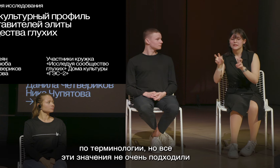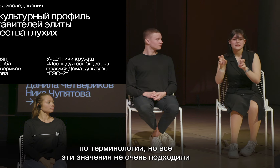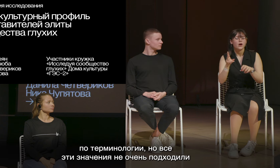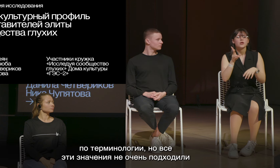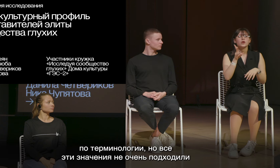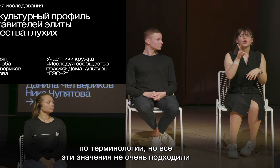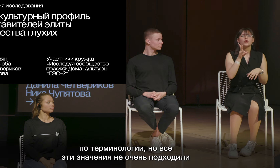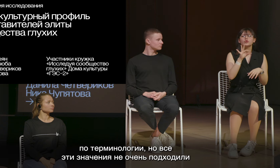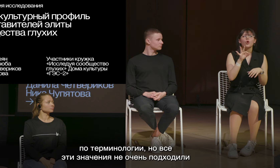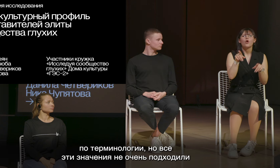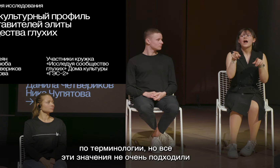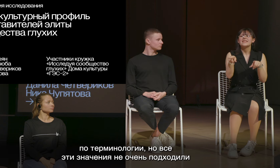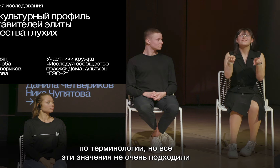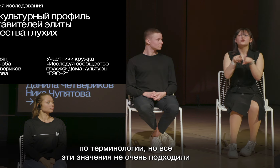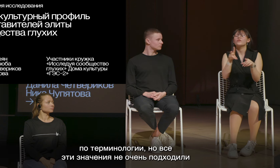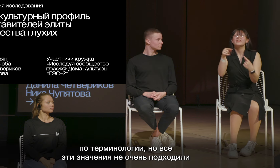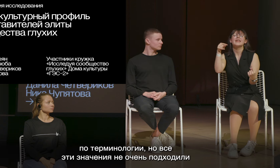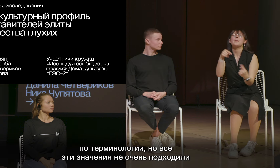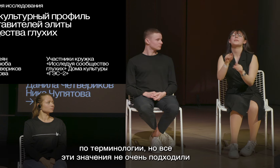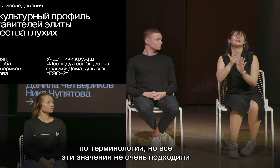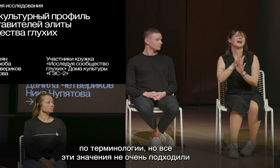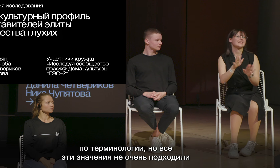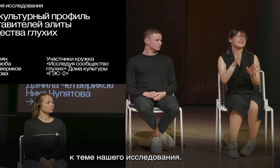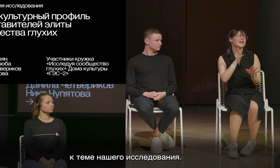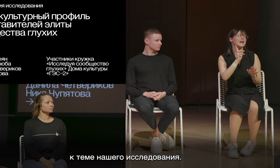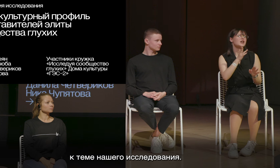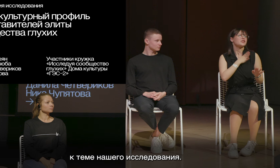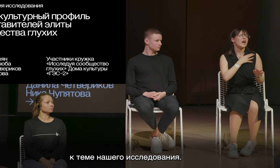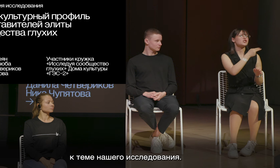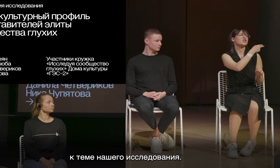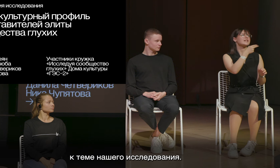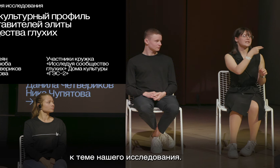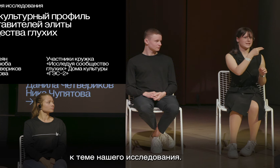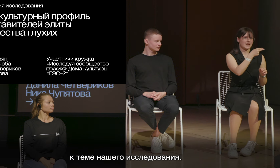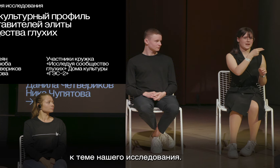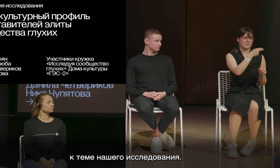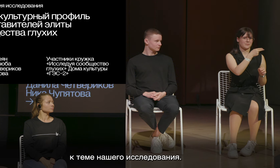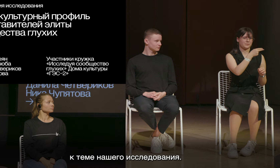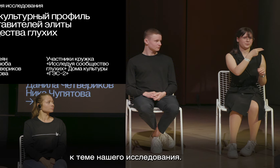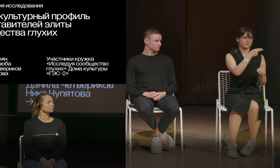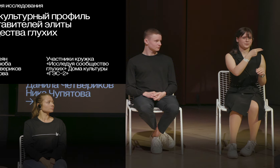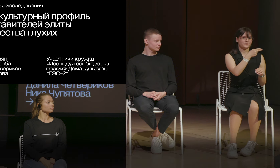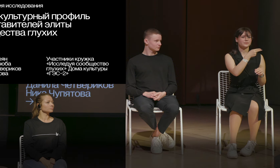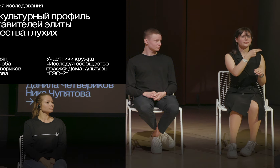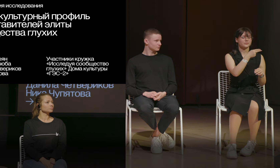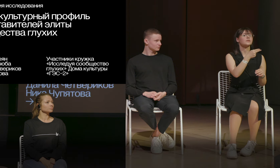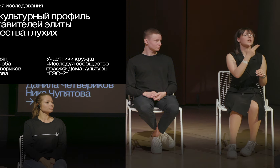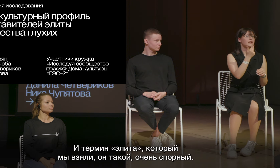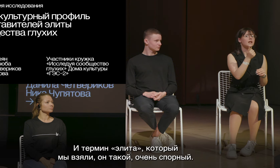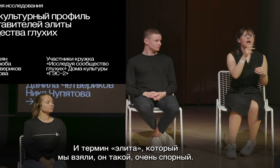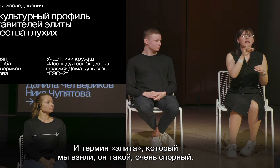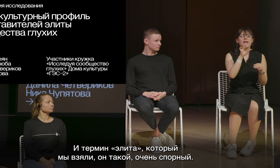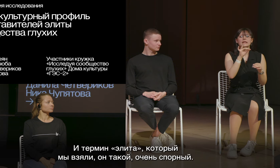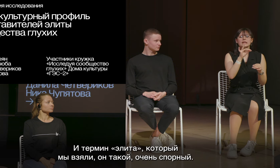потом у нас были тоже разговоры по другой терминологии, но все эти терминологии не очень подходили к теме нашего исследования.